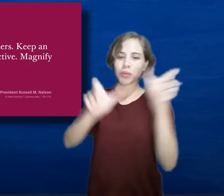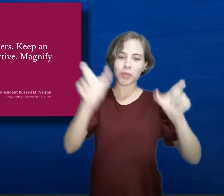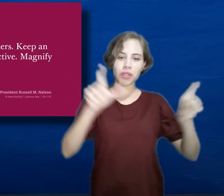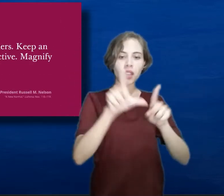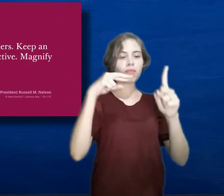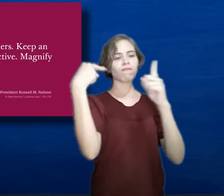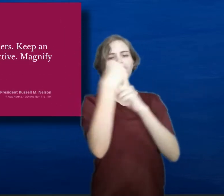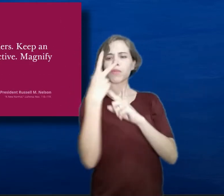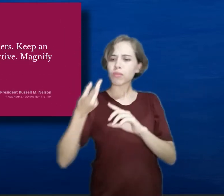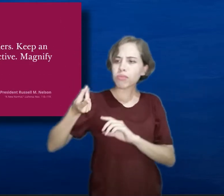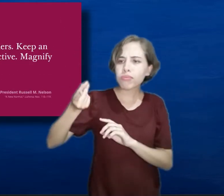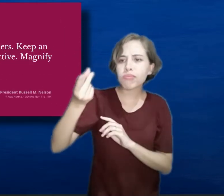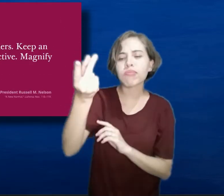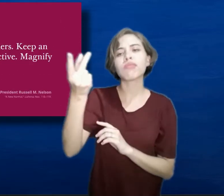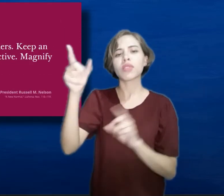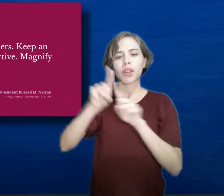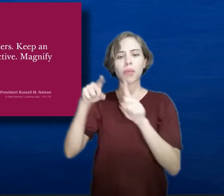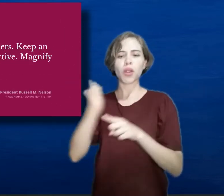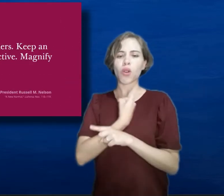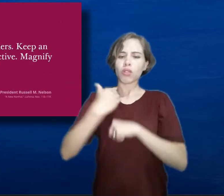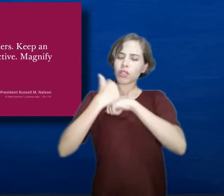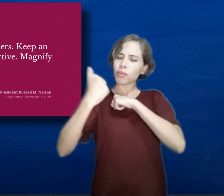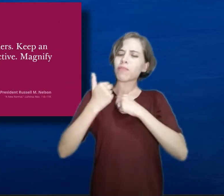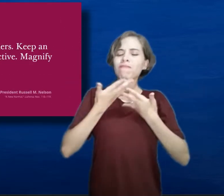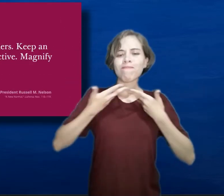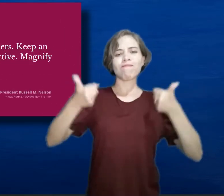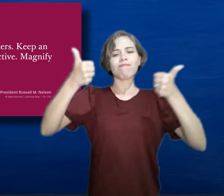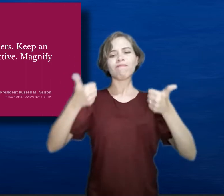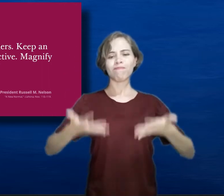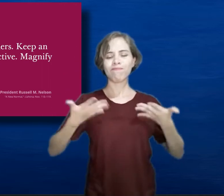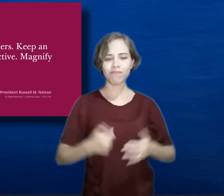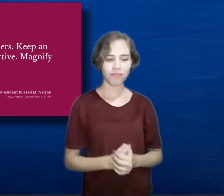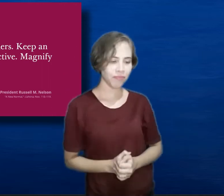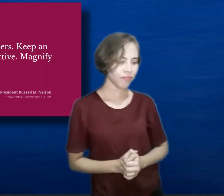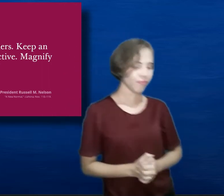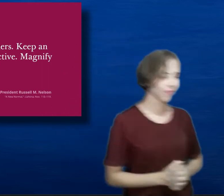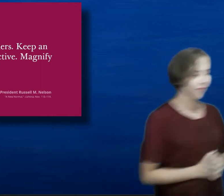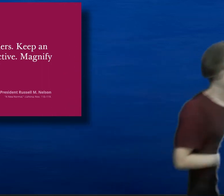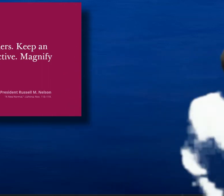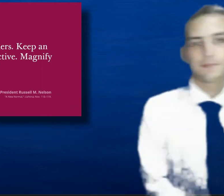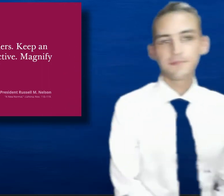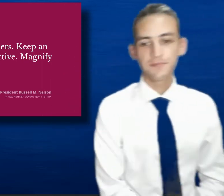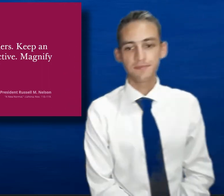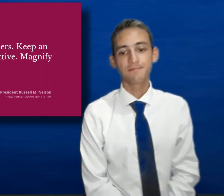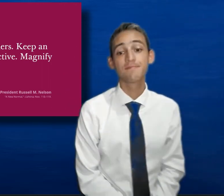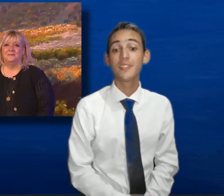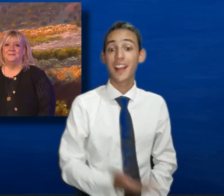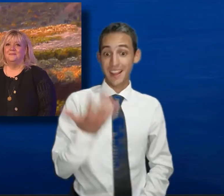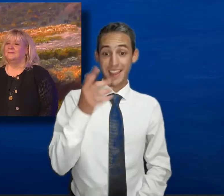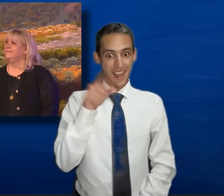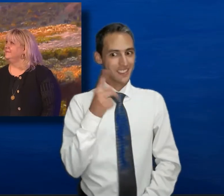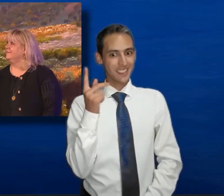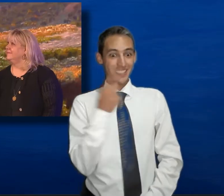Nos desafiou a ministrar a outras pessoas, a manter uma perspectiva eterna e magnificar nossos chamados.